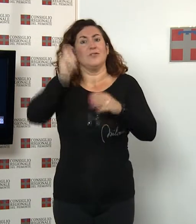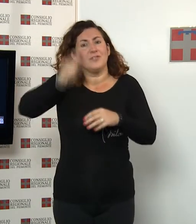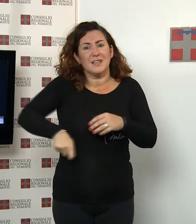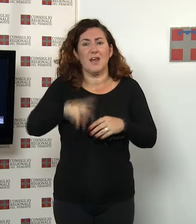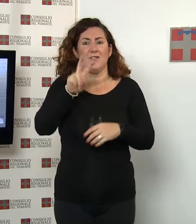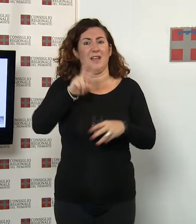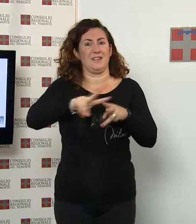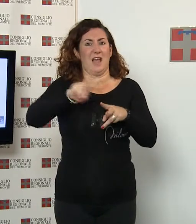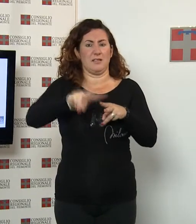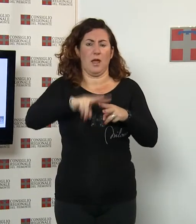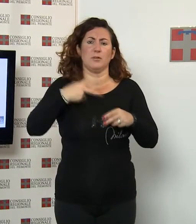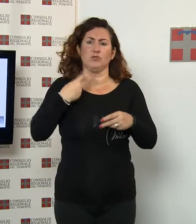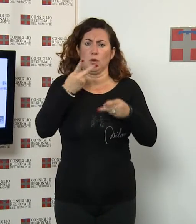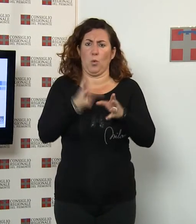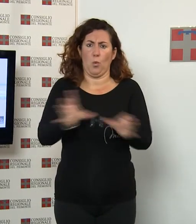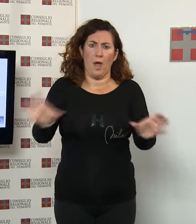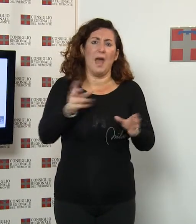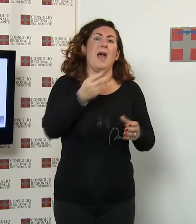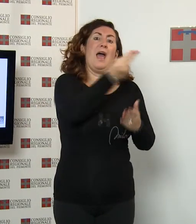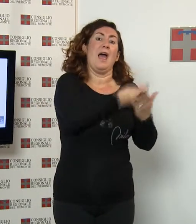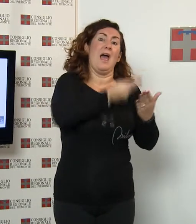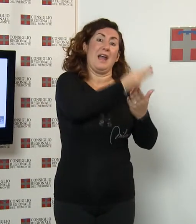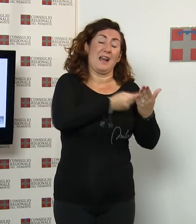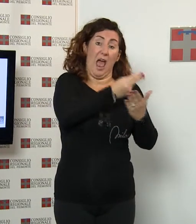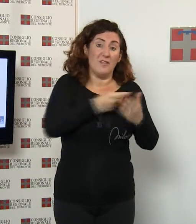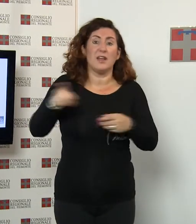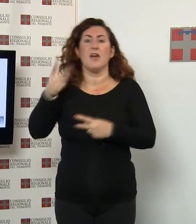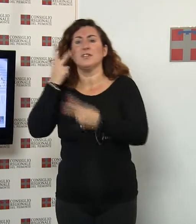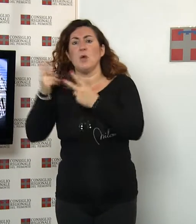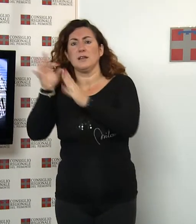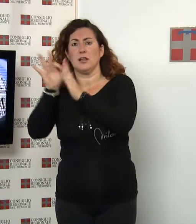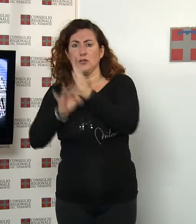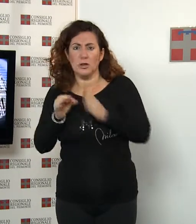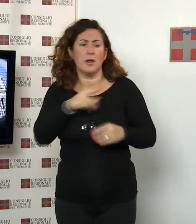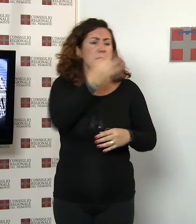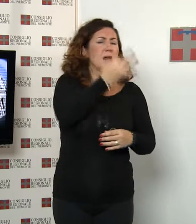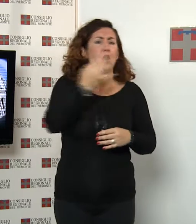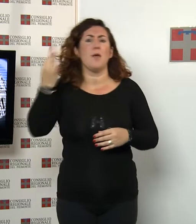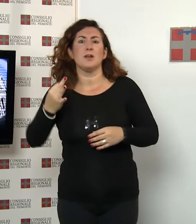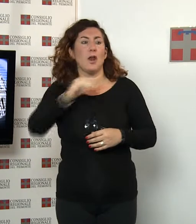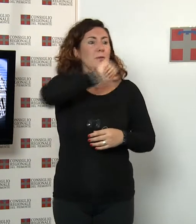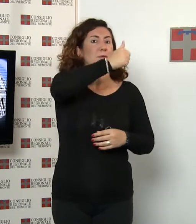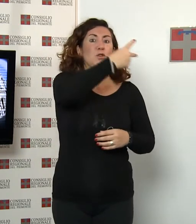visualizzazione dati e premierà i migliori tre lavori di ogni categoria progetto di storia contemporanea